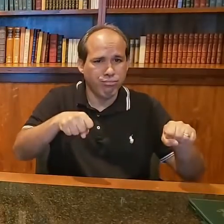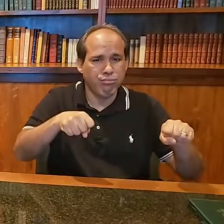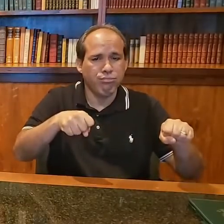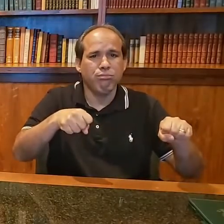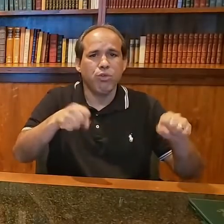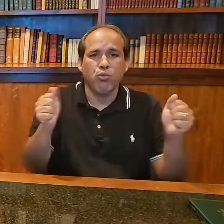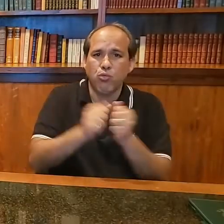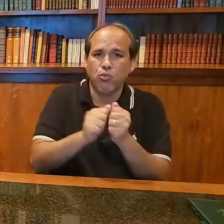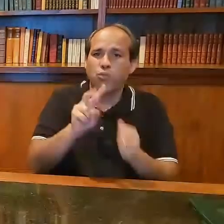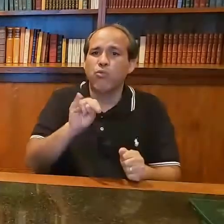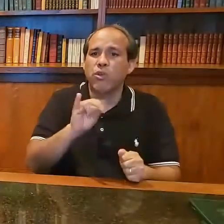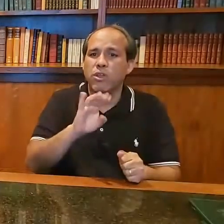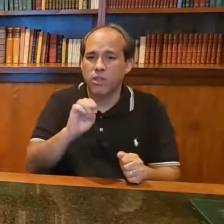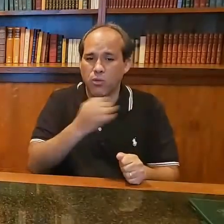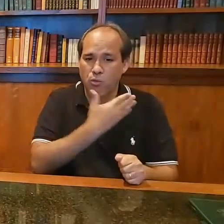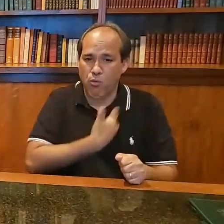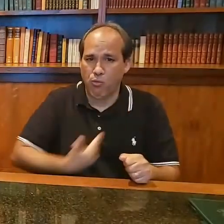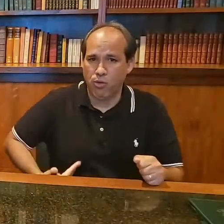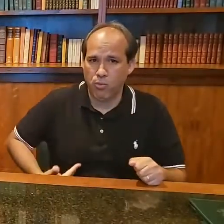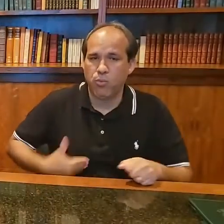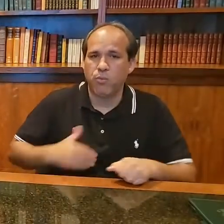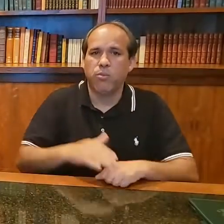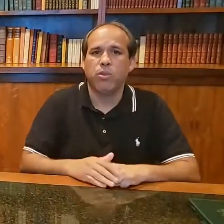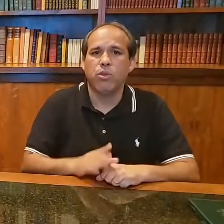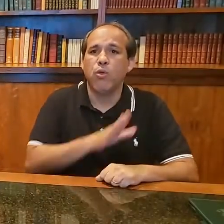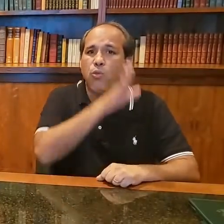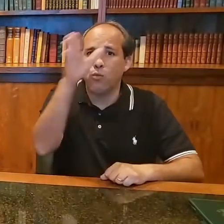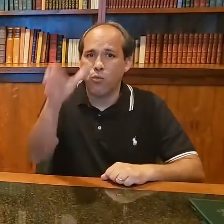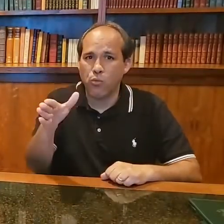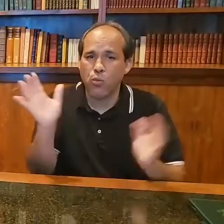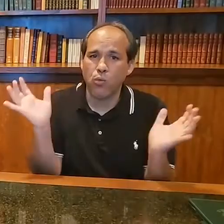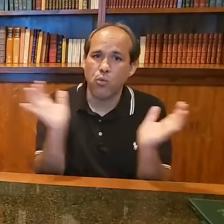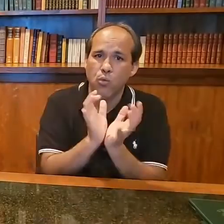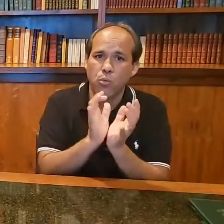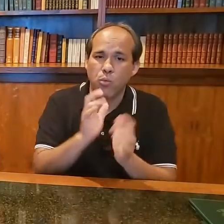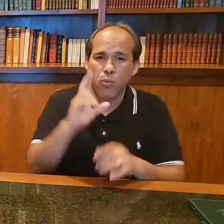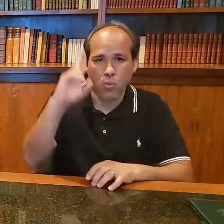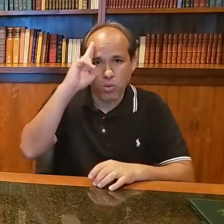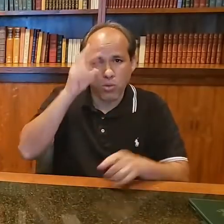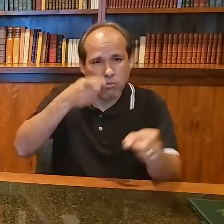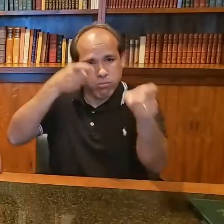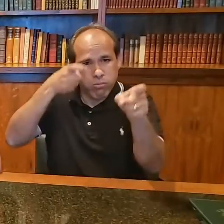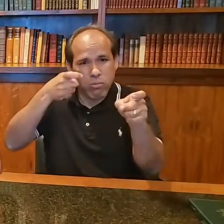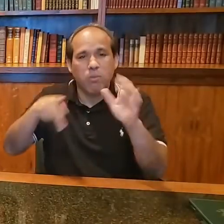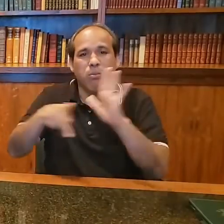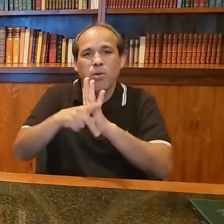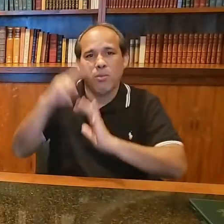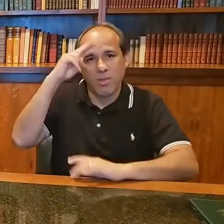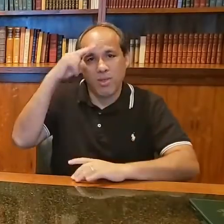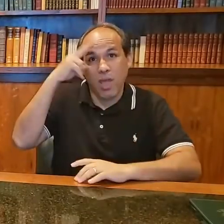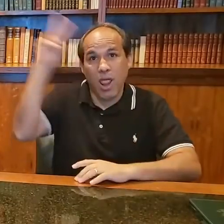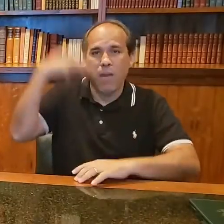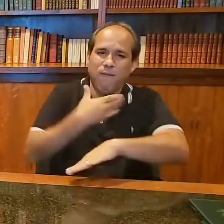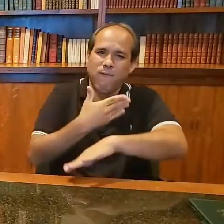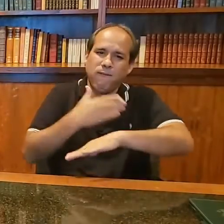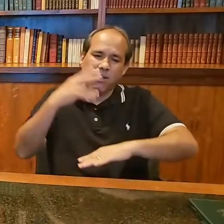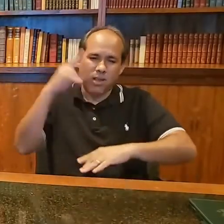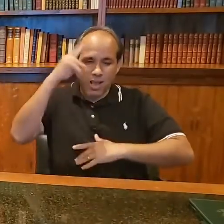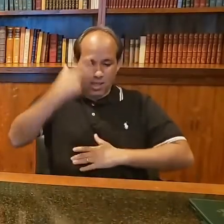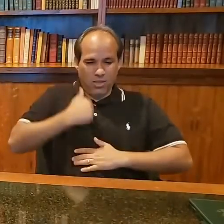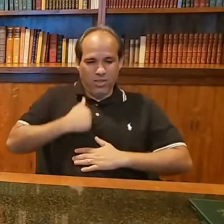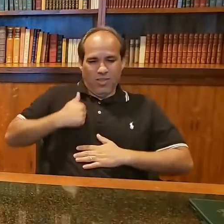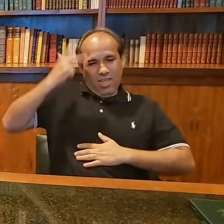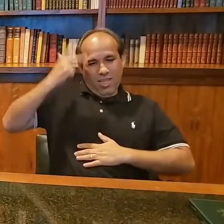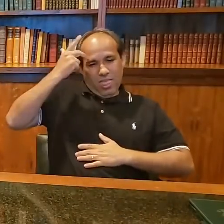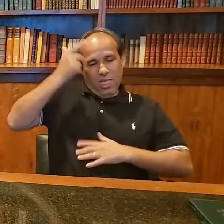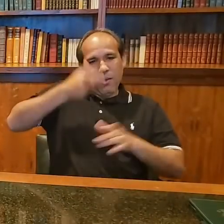junto com o vice-governador. Fui lá no quartel de artilharia do Exército, para recordar meus bons tempos de artilheiro. Conversei lá com o capitão,